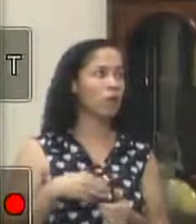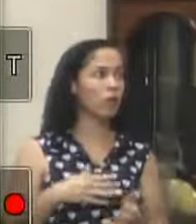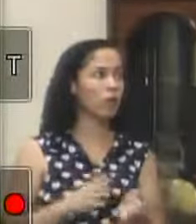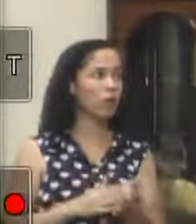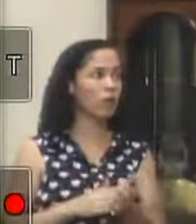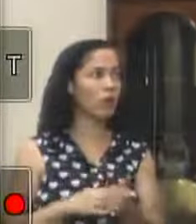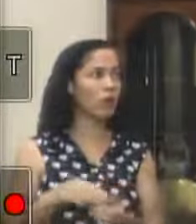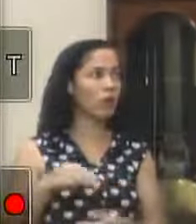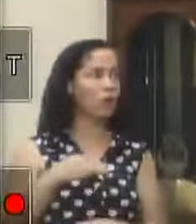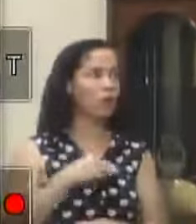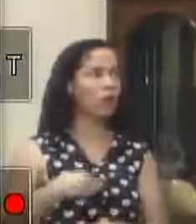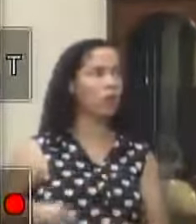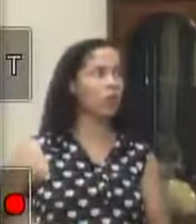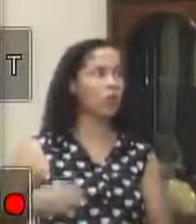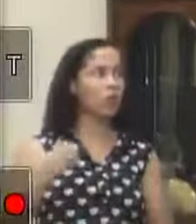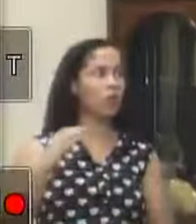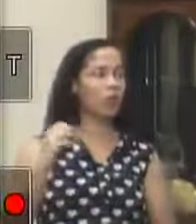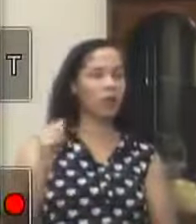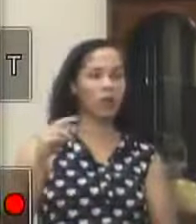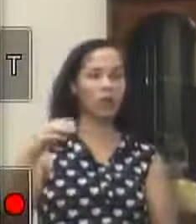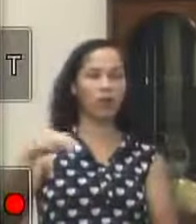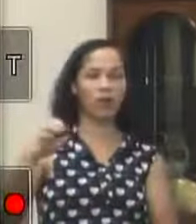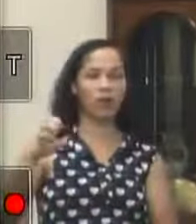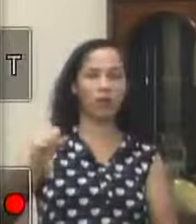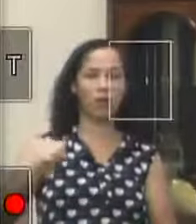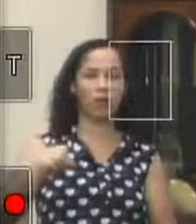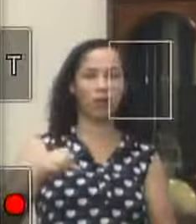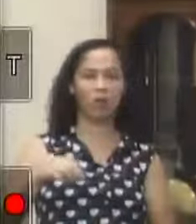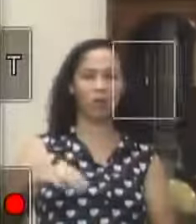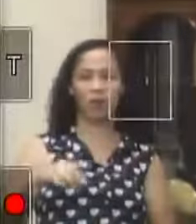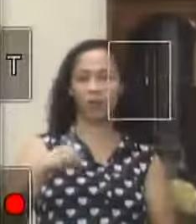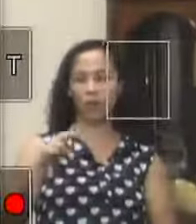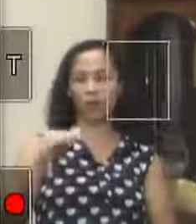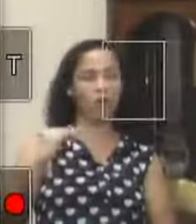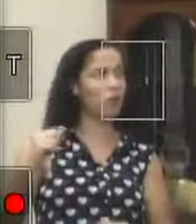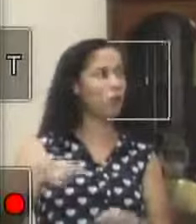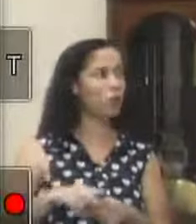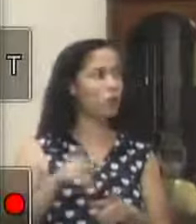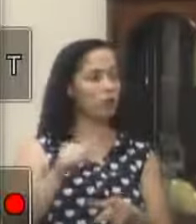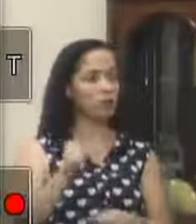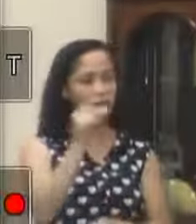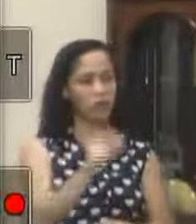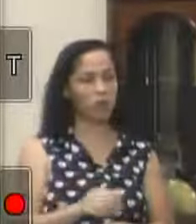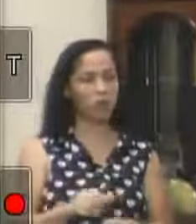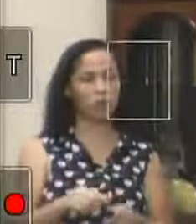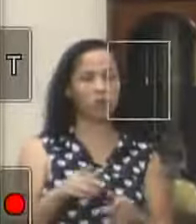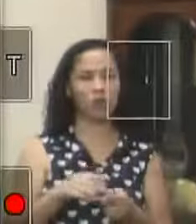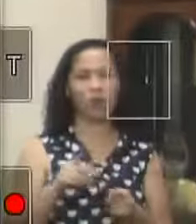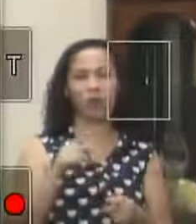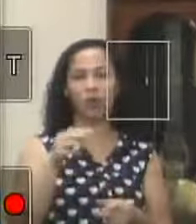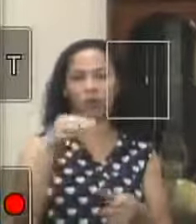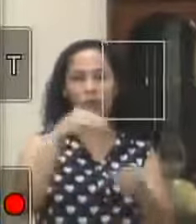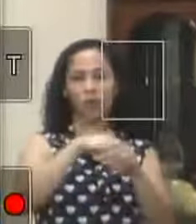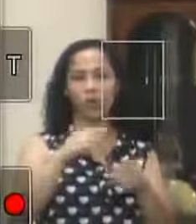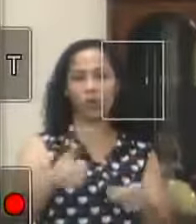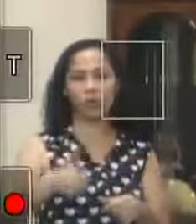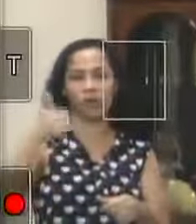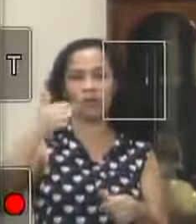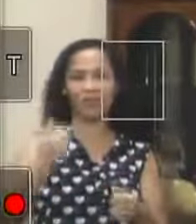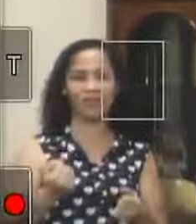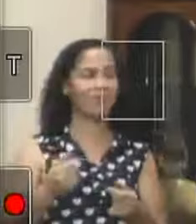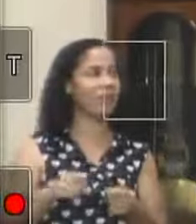pela ministra Carmen Lúcia só aumentou. Até porque uma mulher como eu, e o seu voto de Minerva, decidiu que